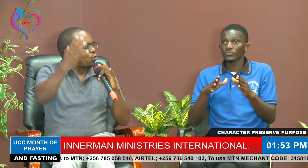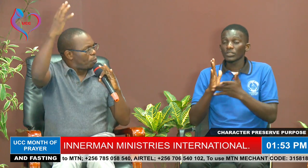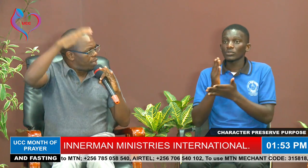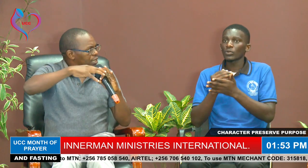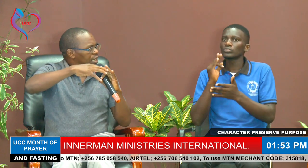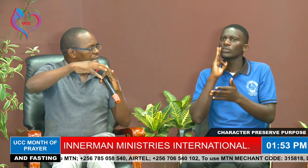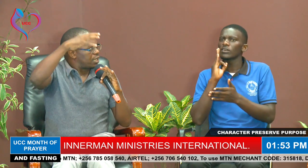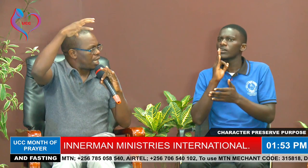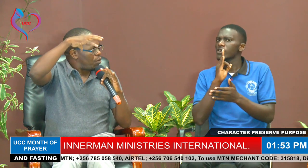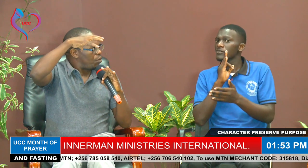ko blessing ya kitawo